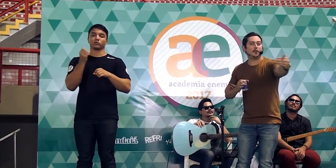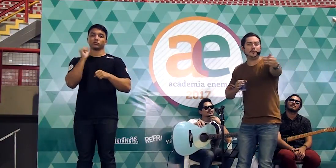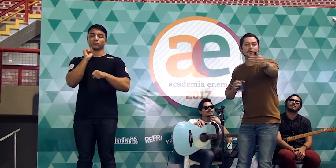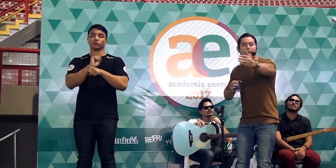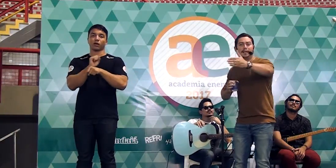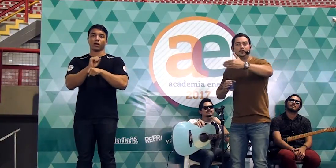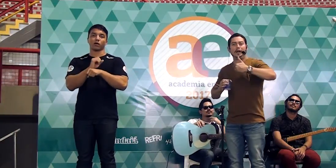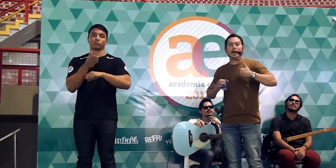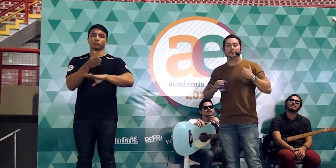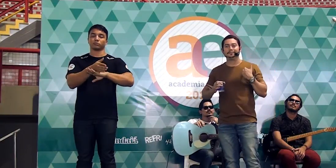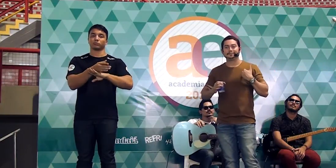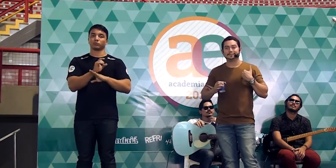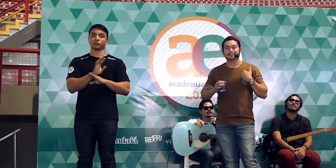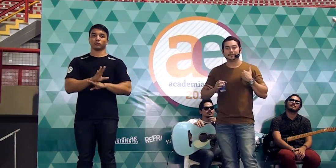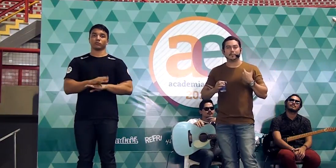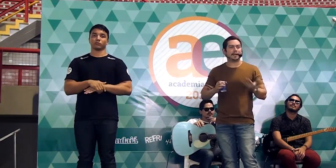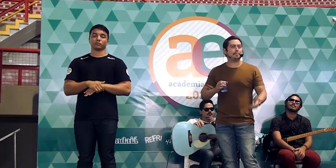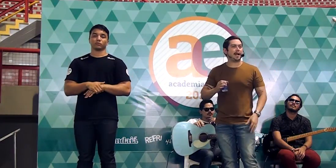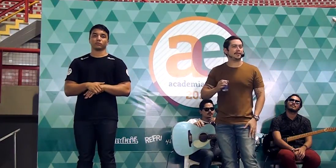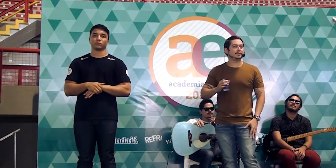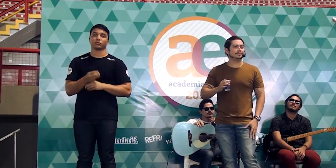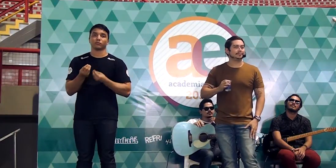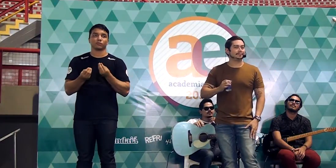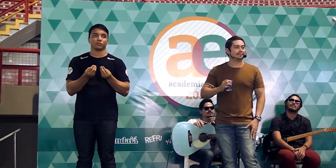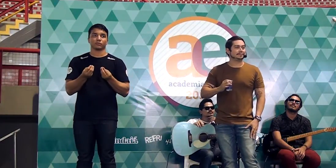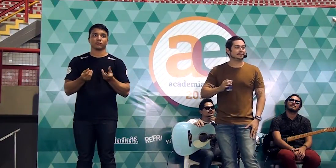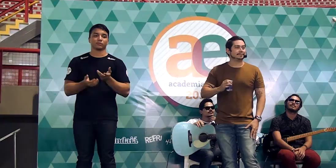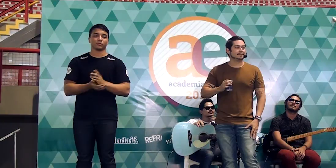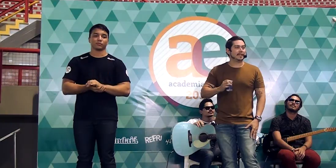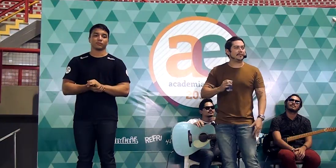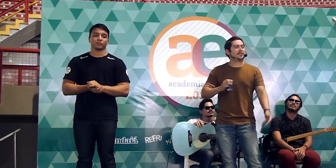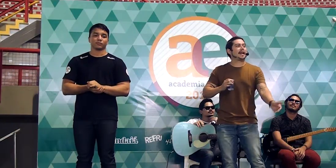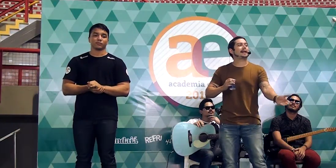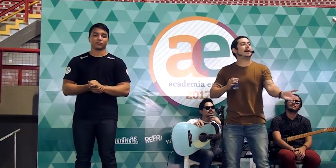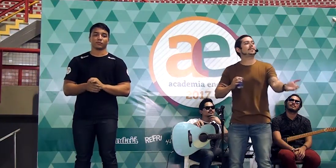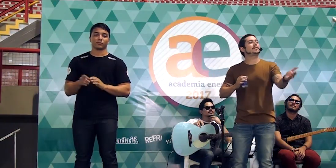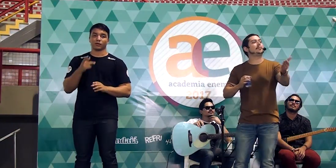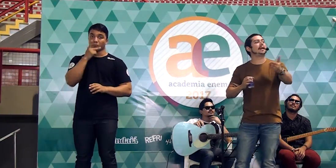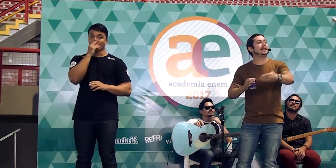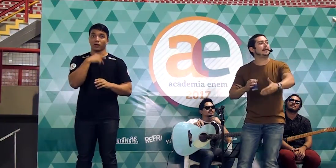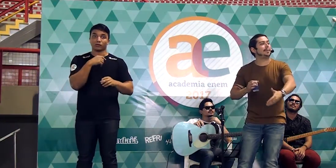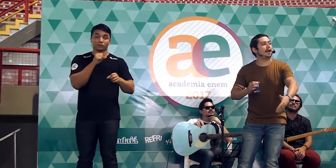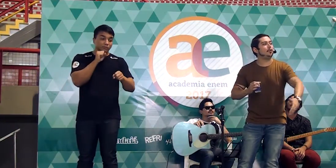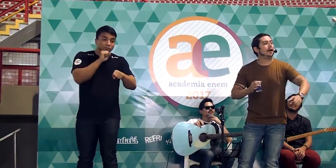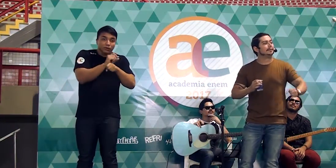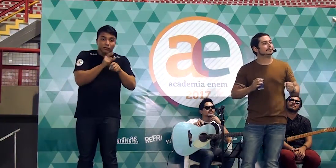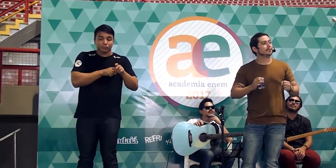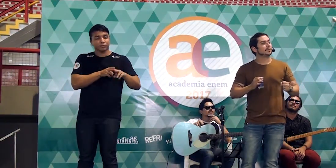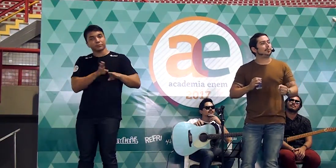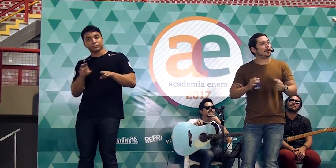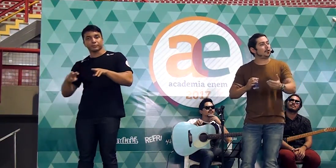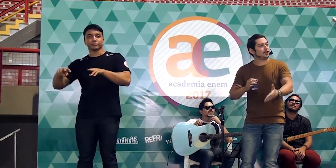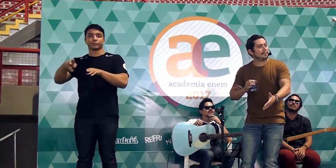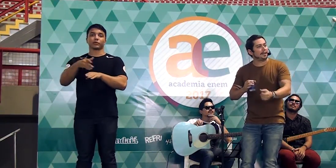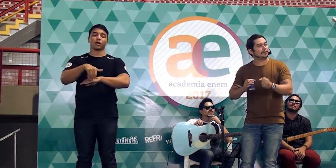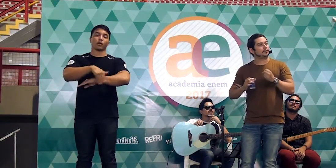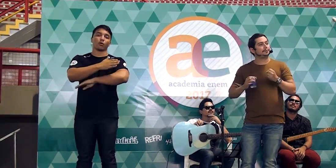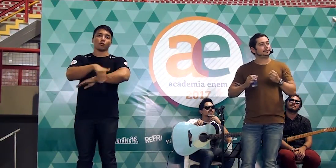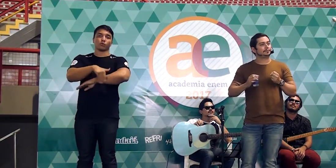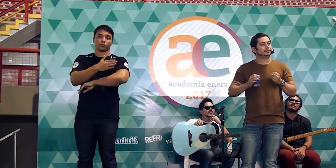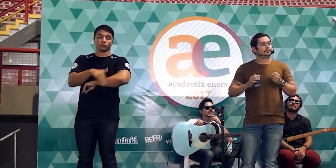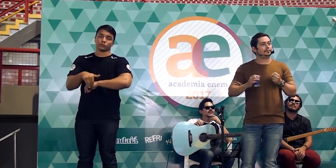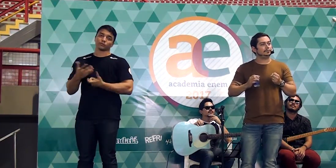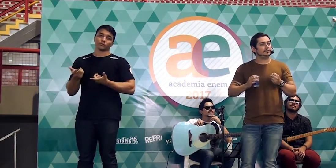faz só o formato do carro. Como é que passa? Aí você acaba sendo obrigado a ir para a rua, para o